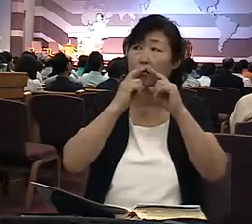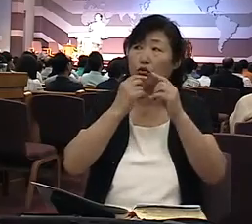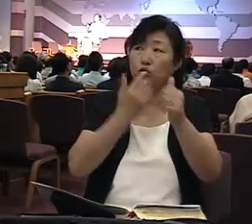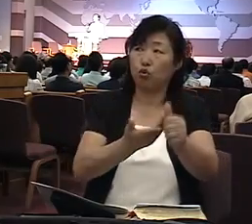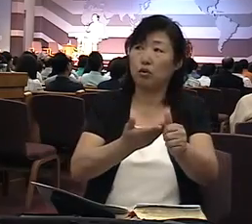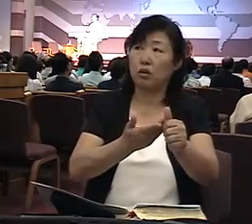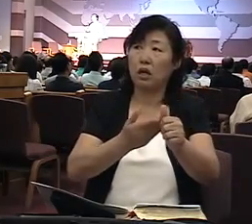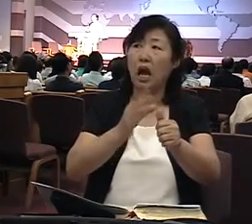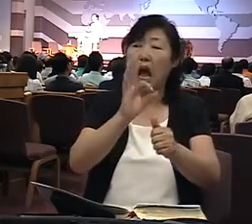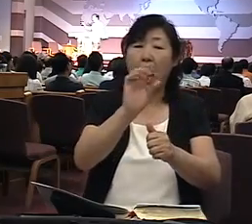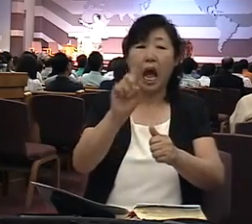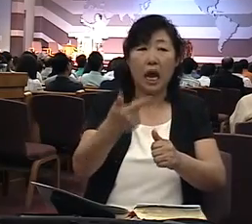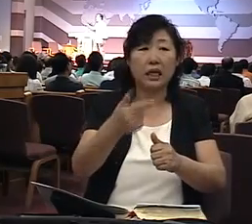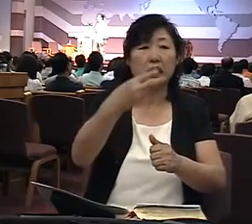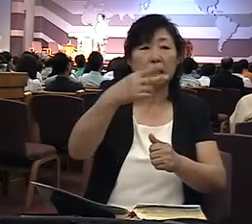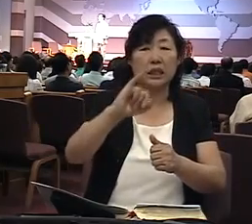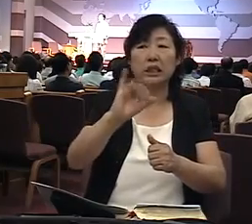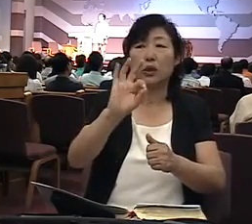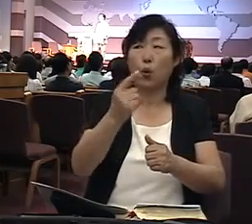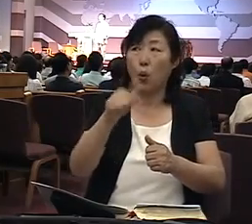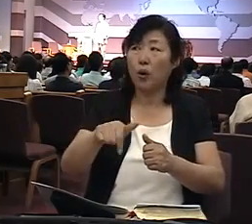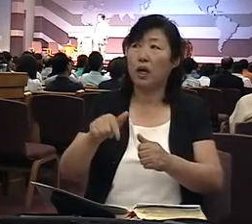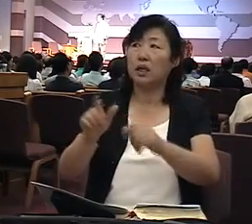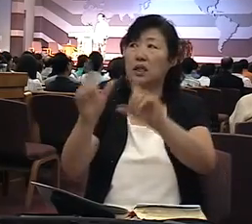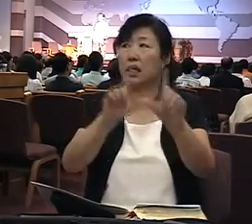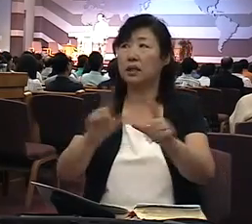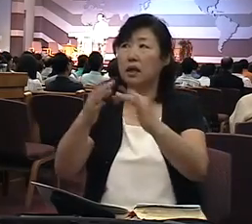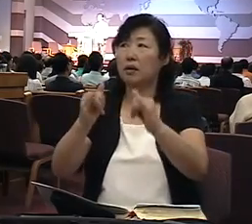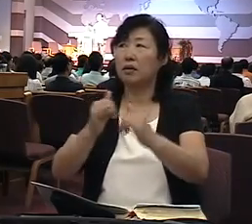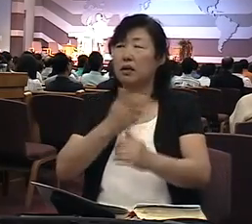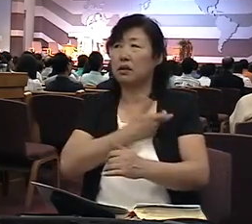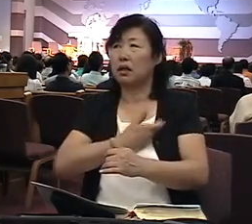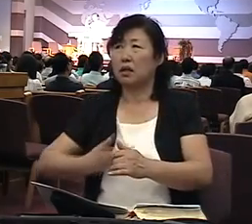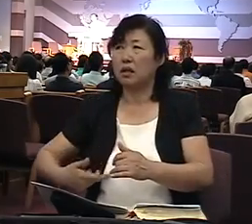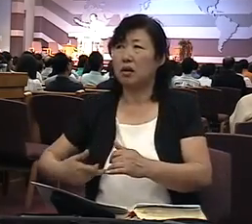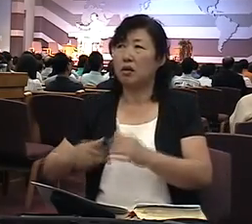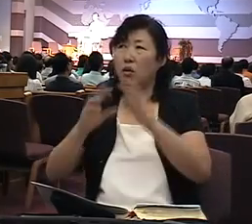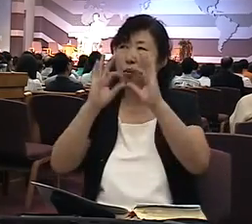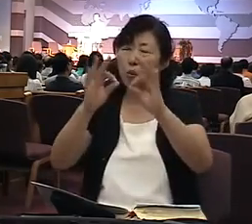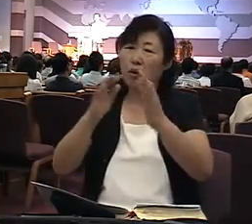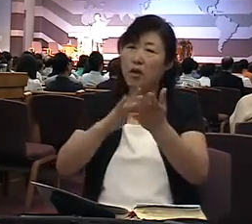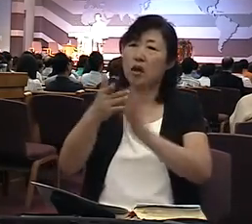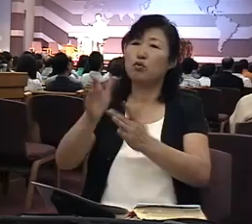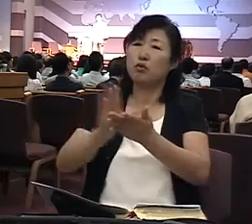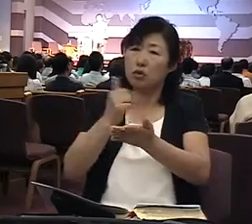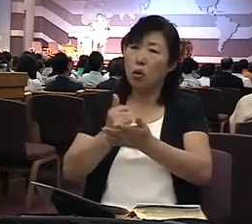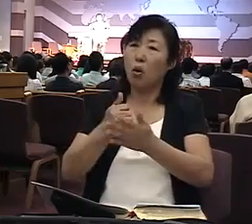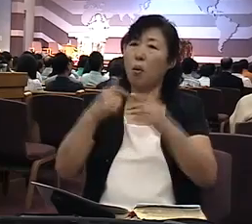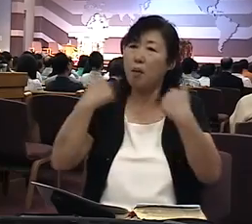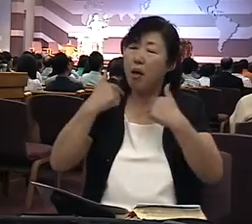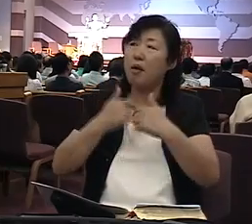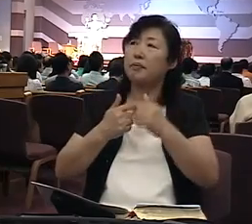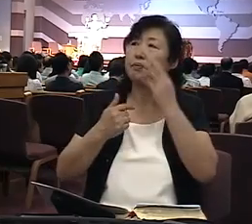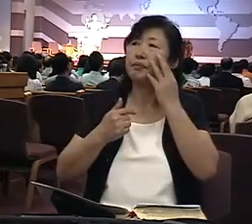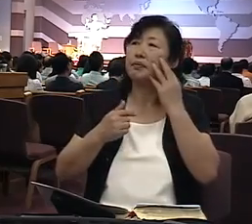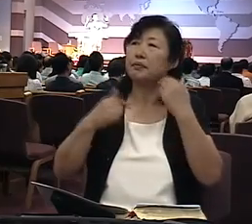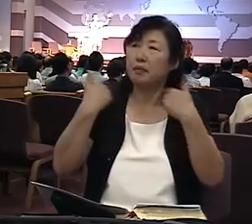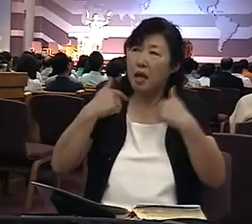사는 사람들이 제자들을 보니까 노상하는 말이 예수 그리스도예요. 저들이 노상 노래하는 것이